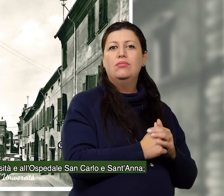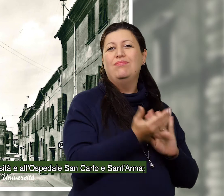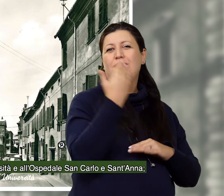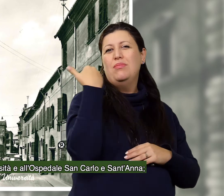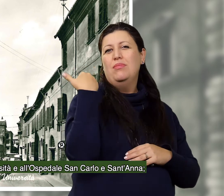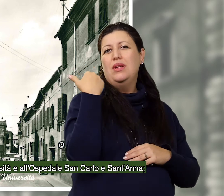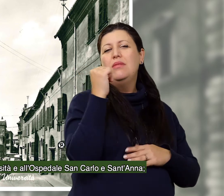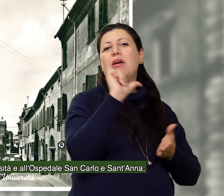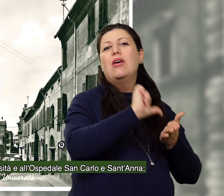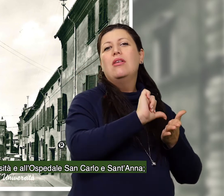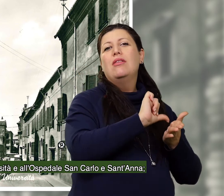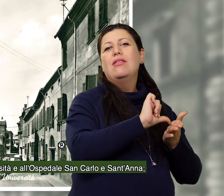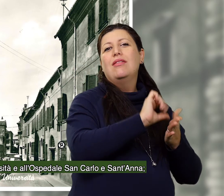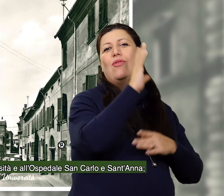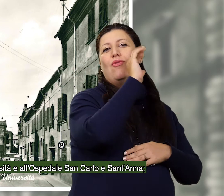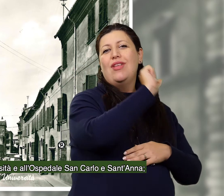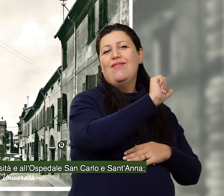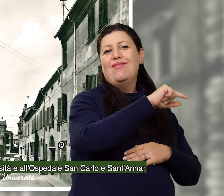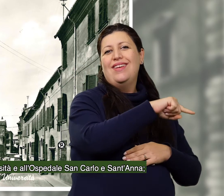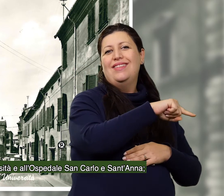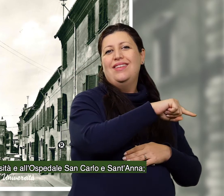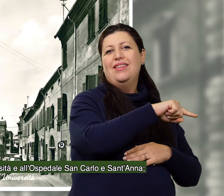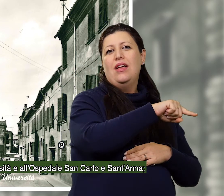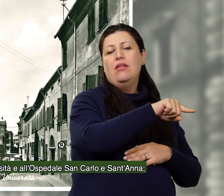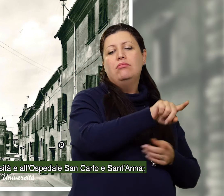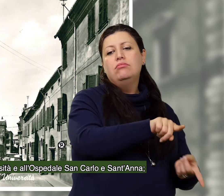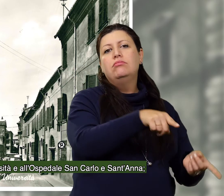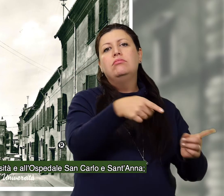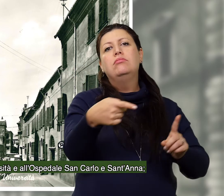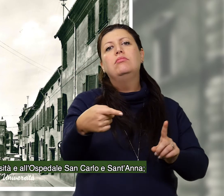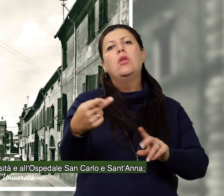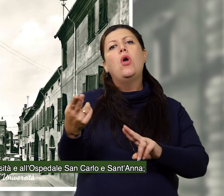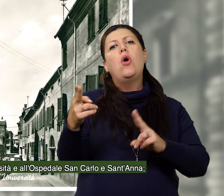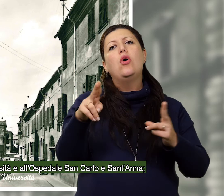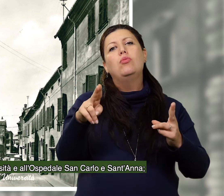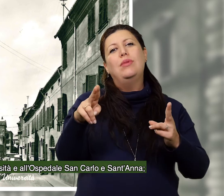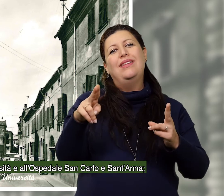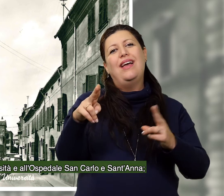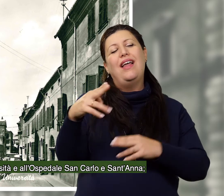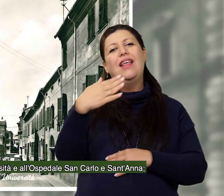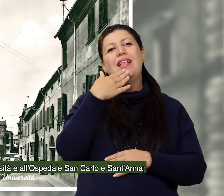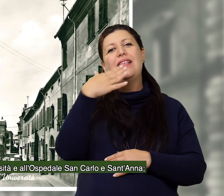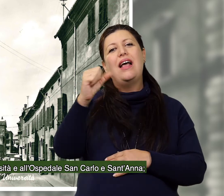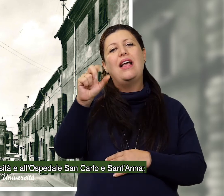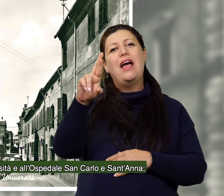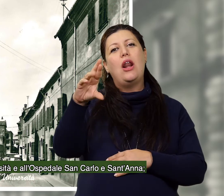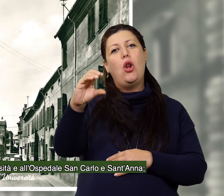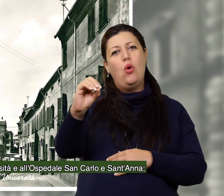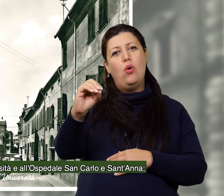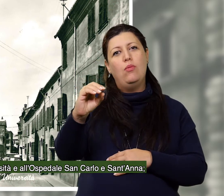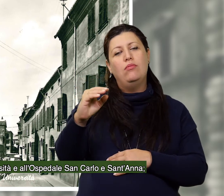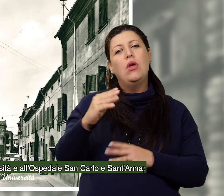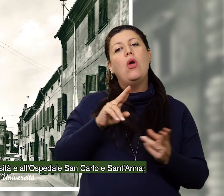al tempo sede dell'università e all'ospedale san carlo